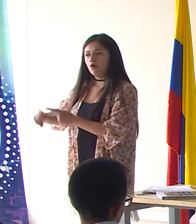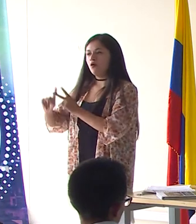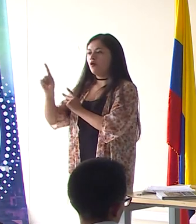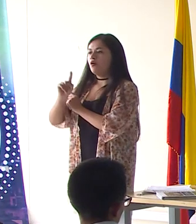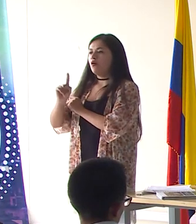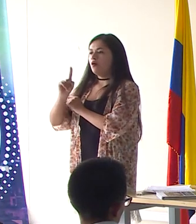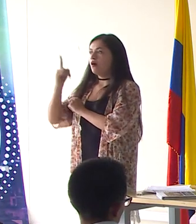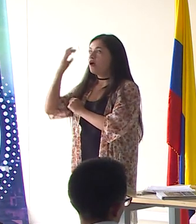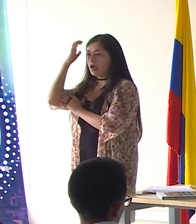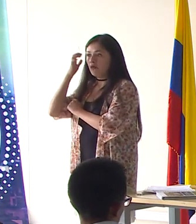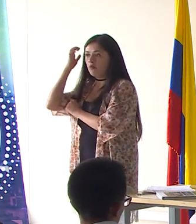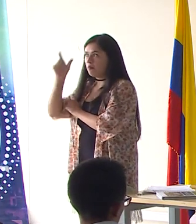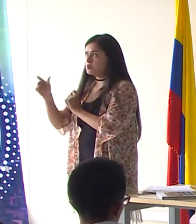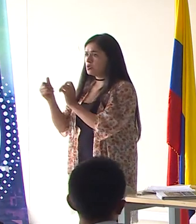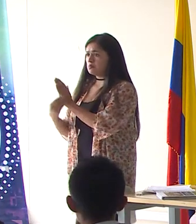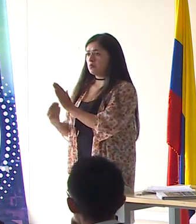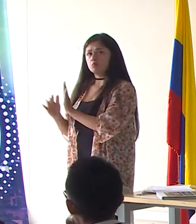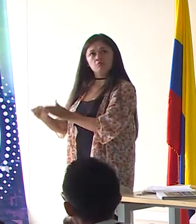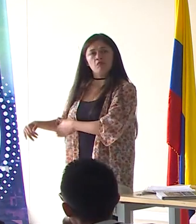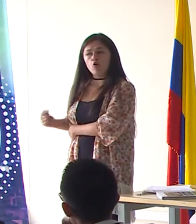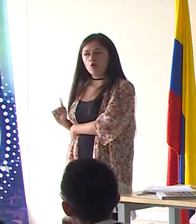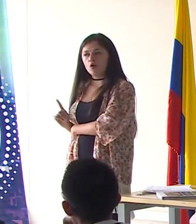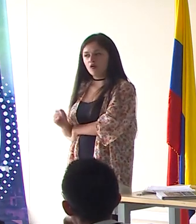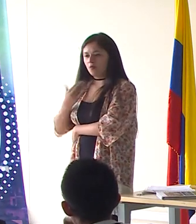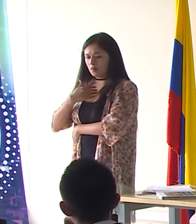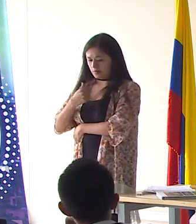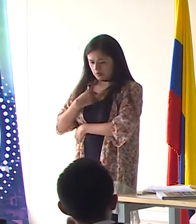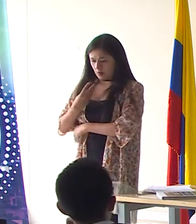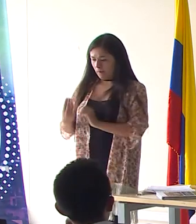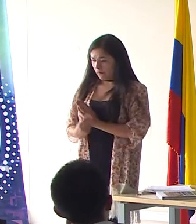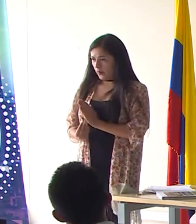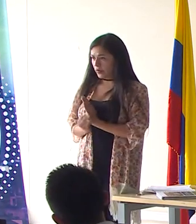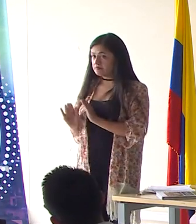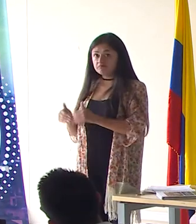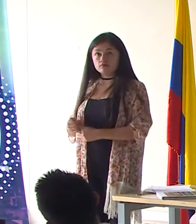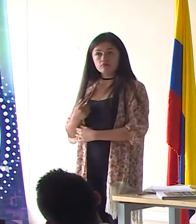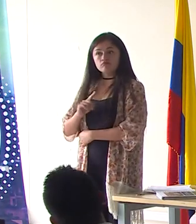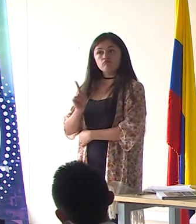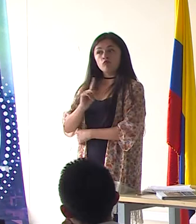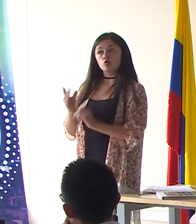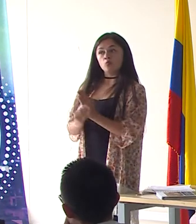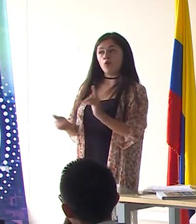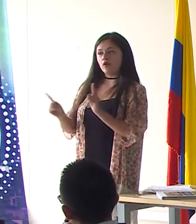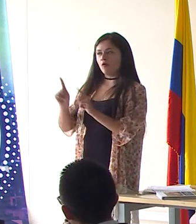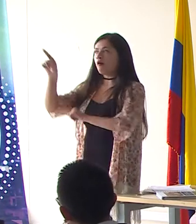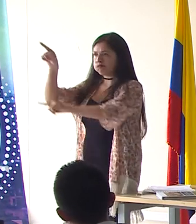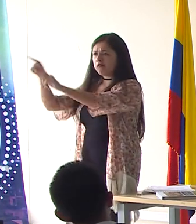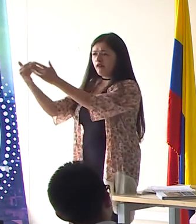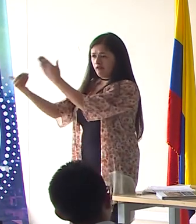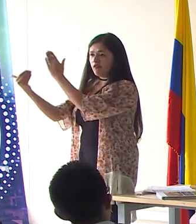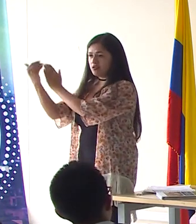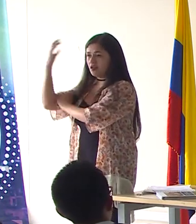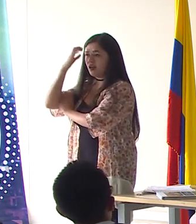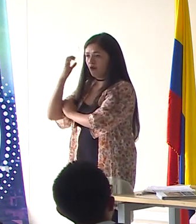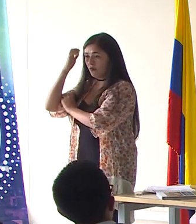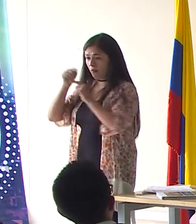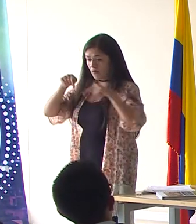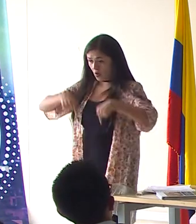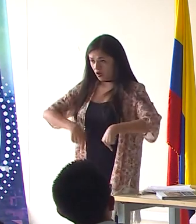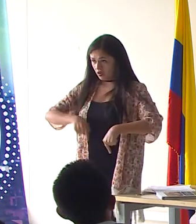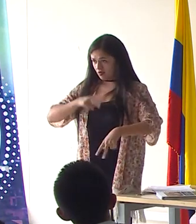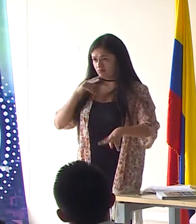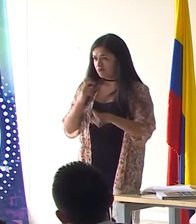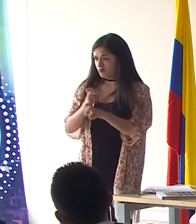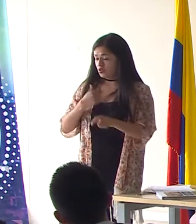hay gente que es pobre y oculta la pobreza bueno en europa de eeuu es muy muy fácil hacer esto aquí no cada cuadra cada